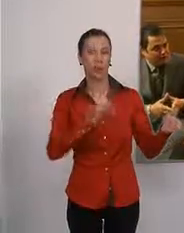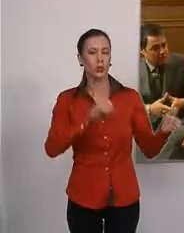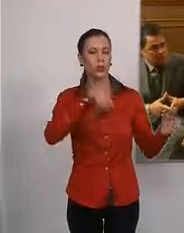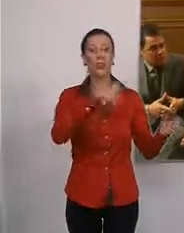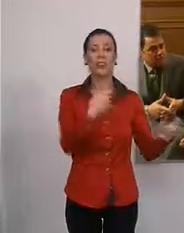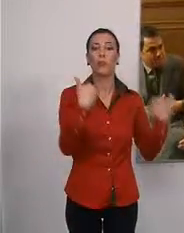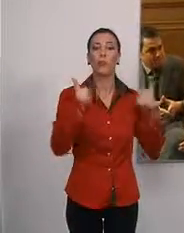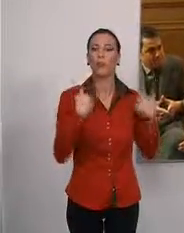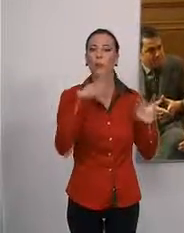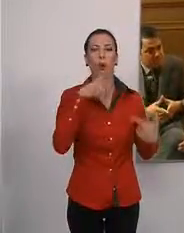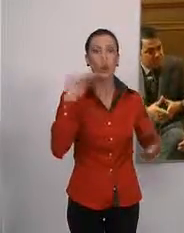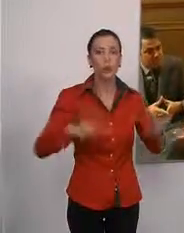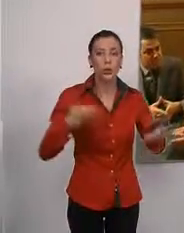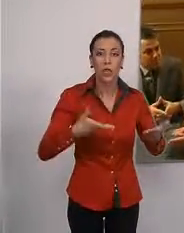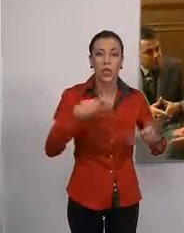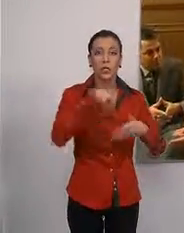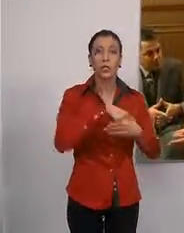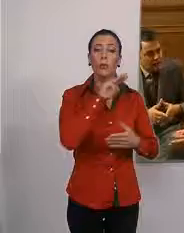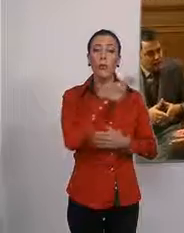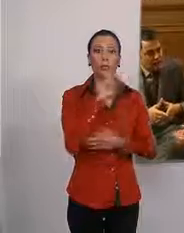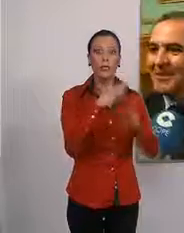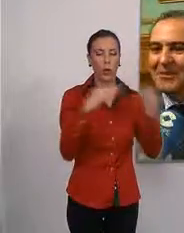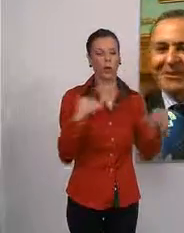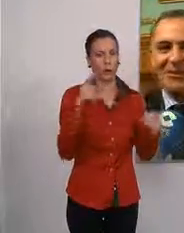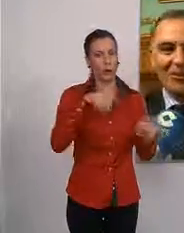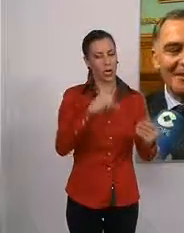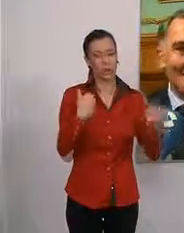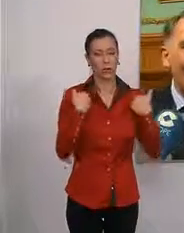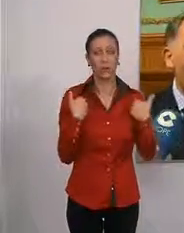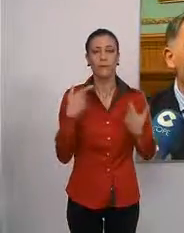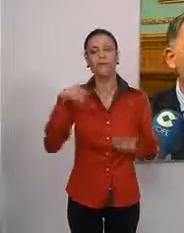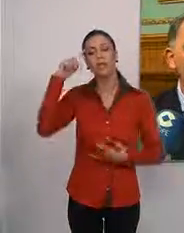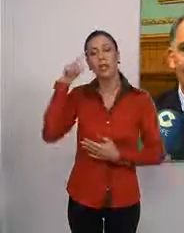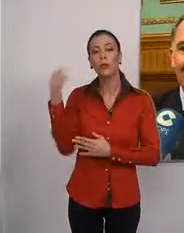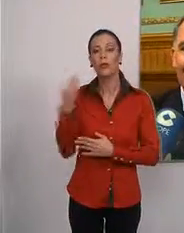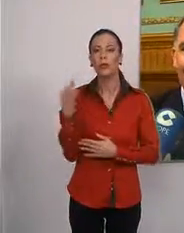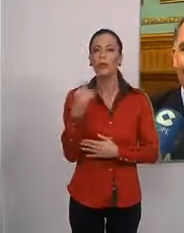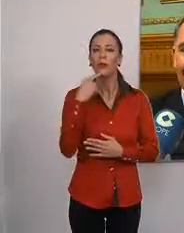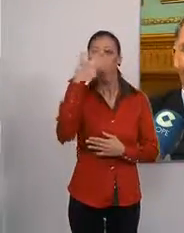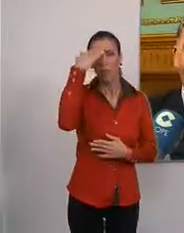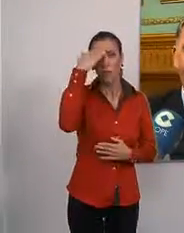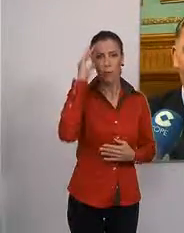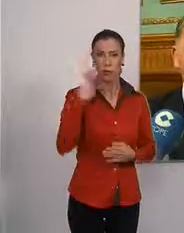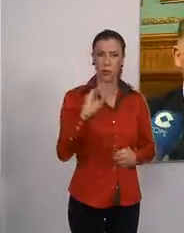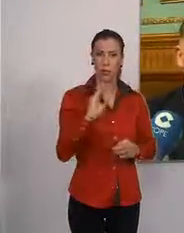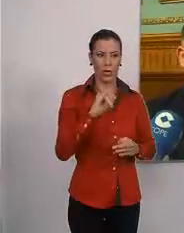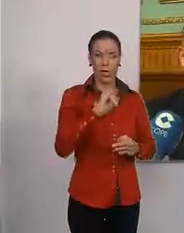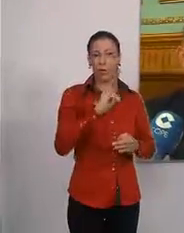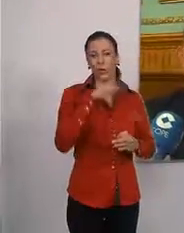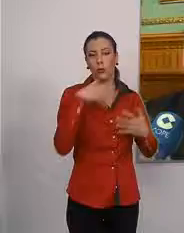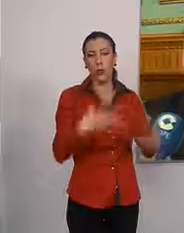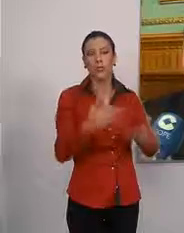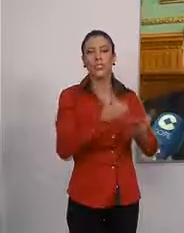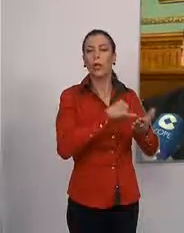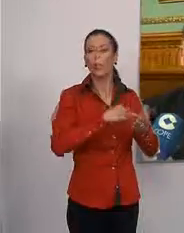como responsable de justicia del Partido Popular Andaluz. También ha recordado que una de las principales asignaturas pendientes de la